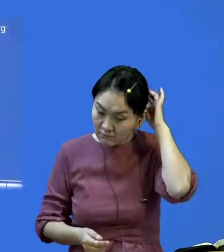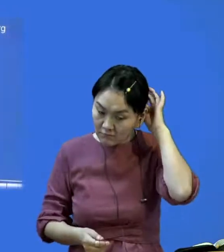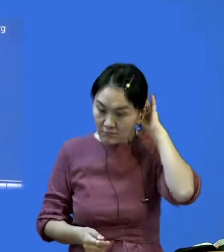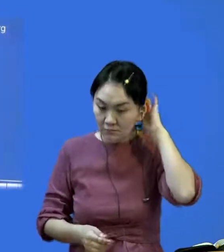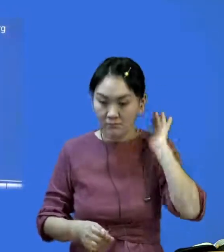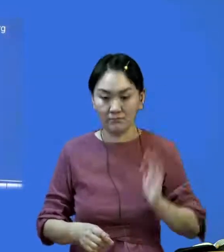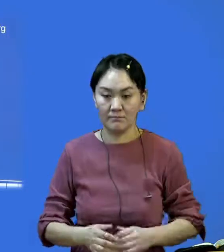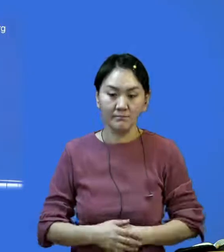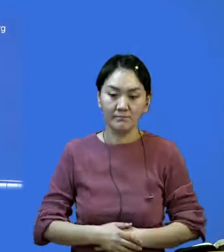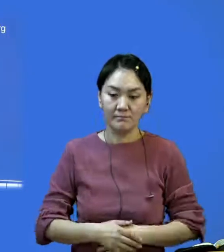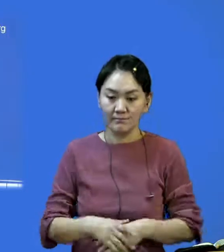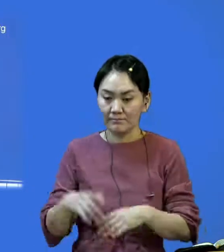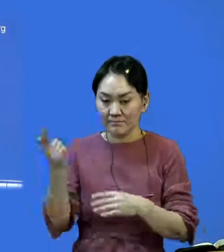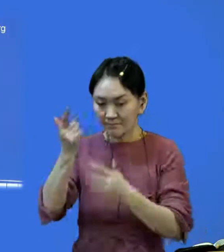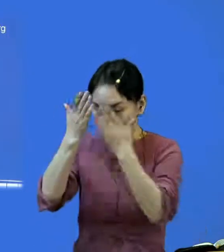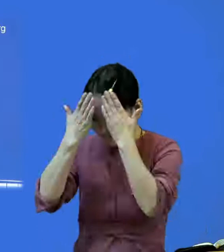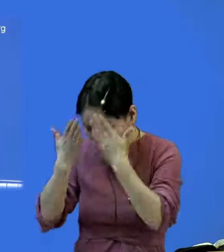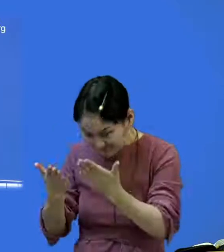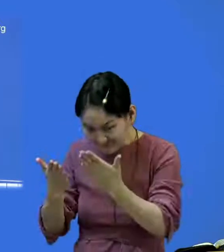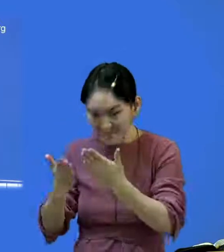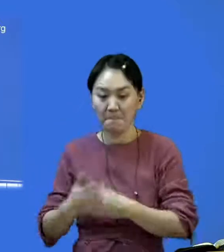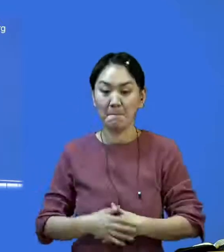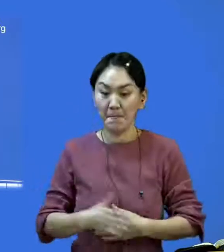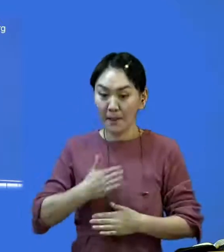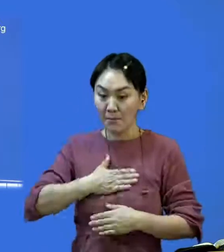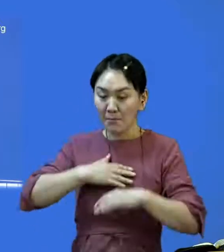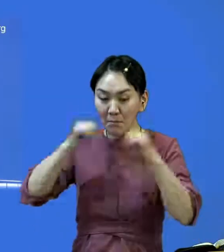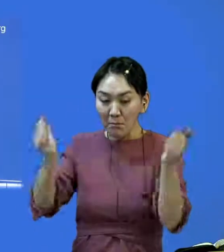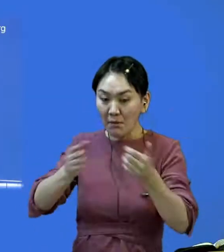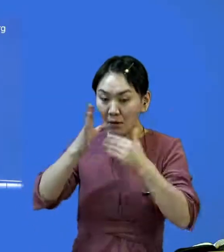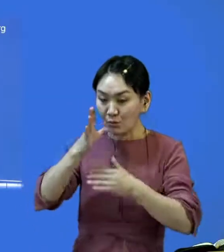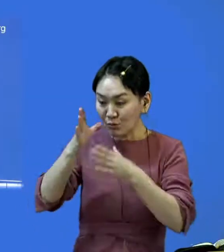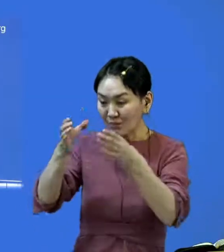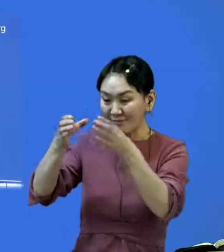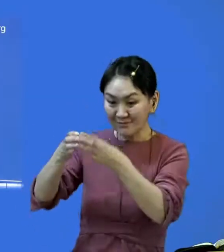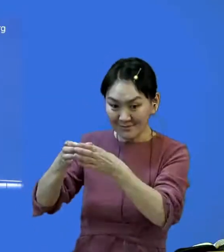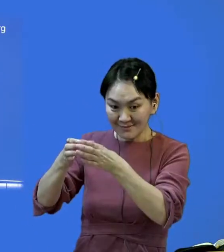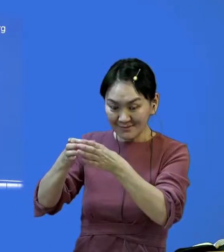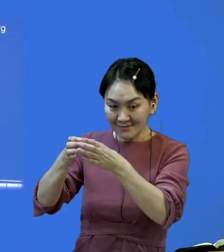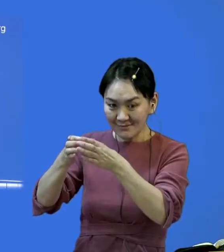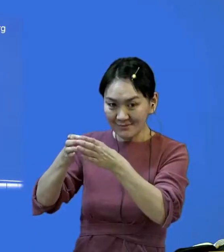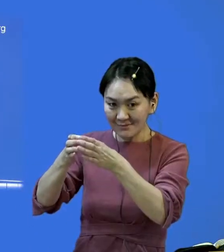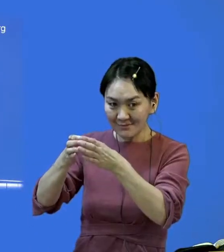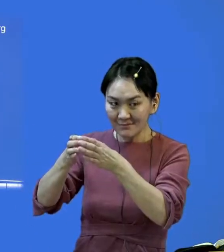За унгерих тадрахлаа манай махтан дууны багаас